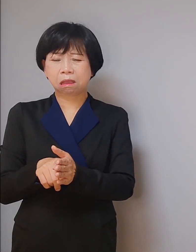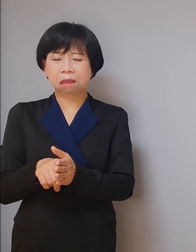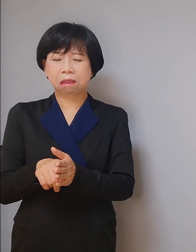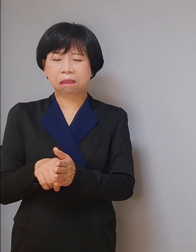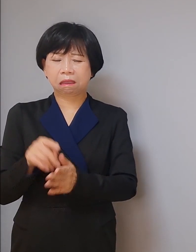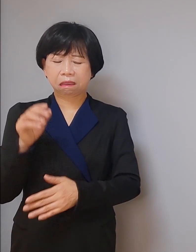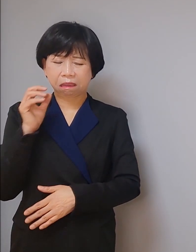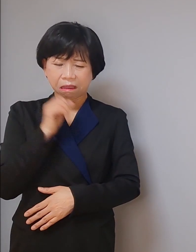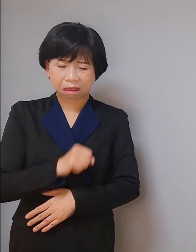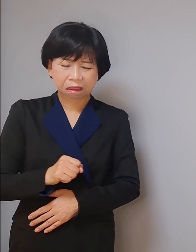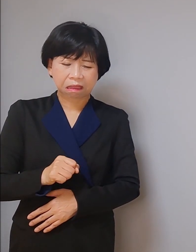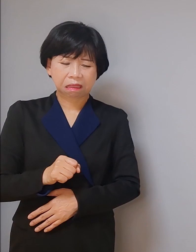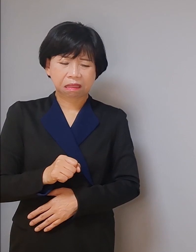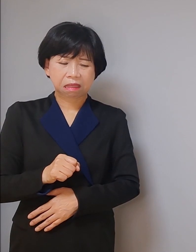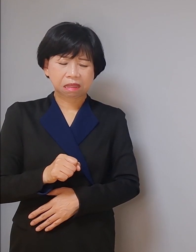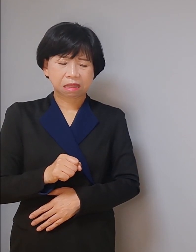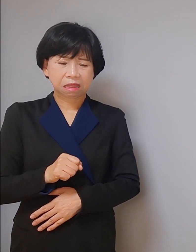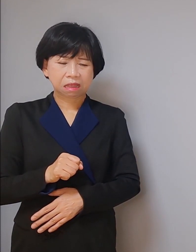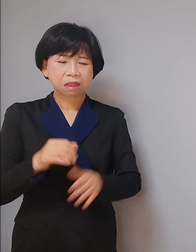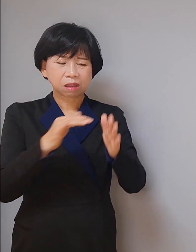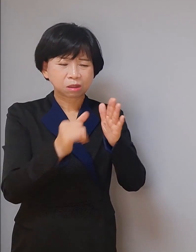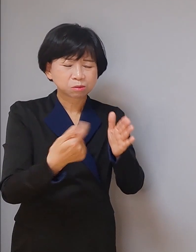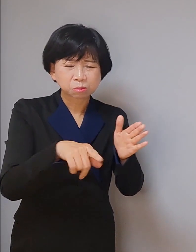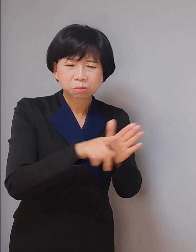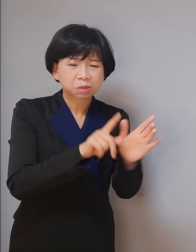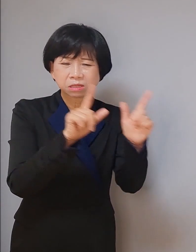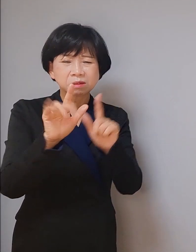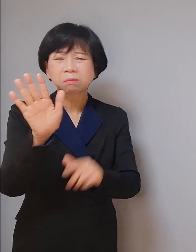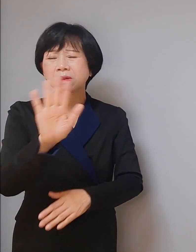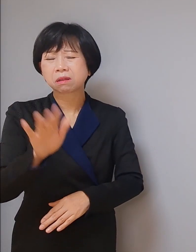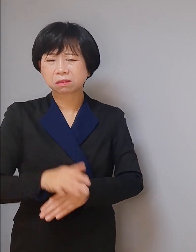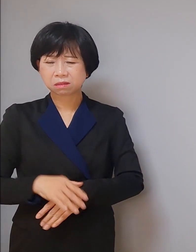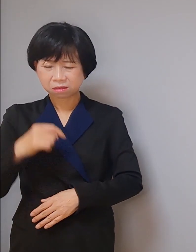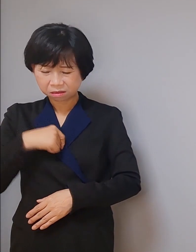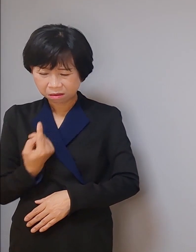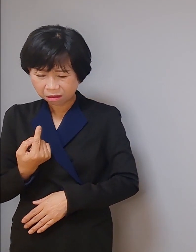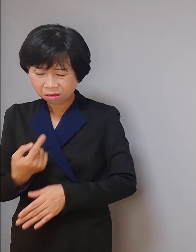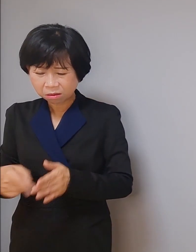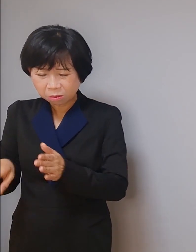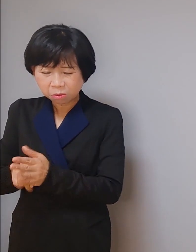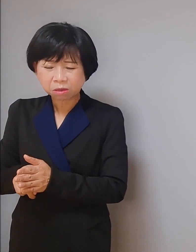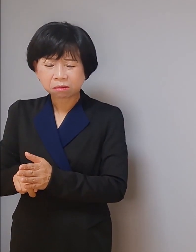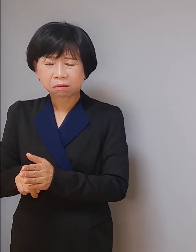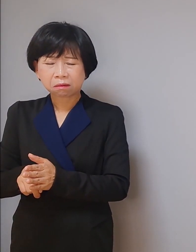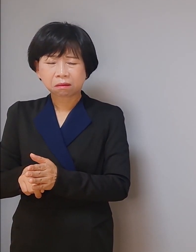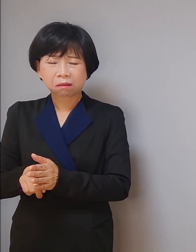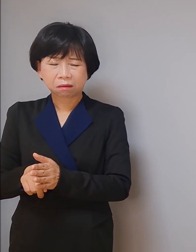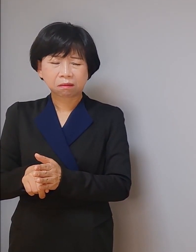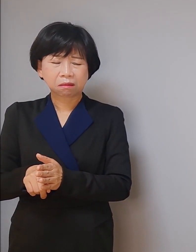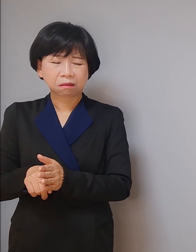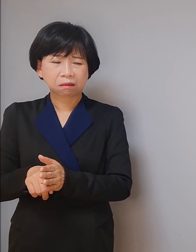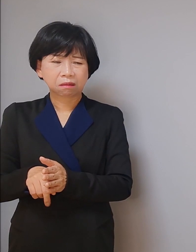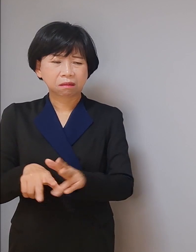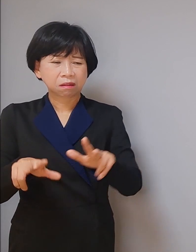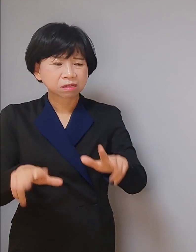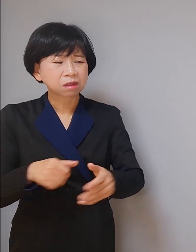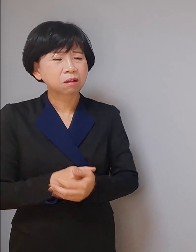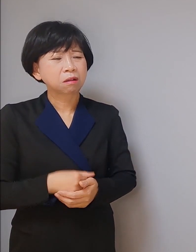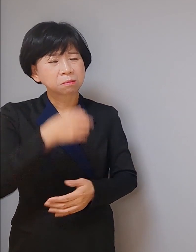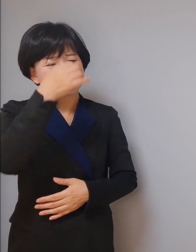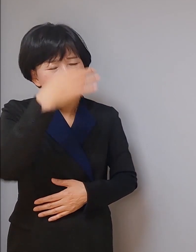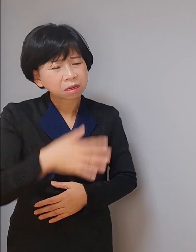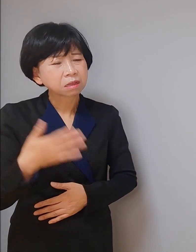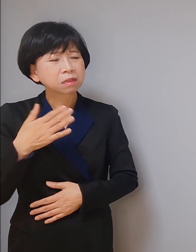것을 늦지막히 깨달은 거지요. 그리고 가족들에게 이제 내가